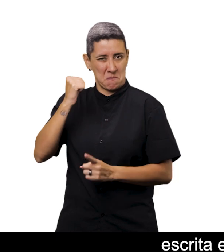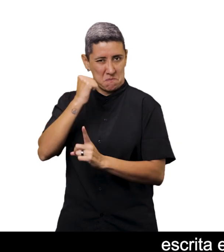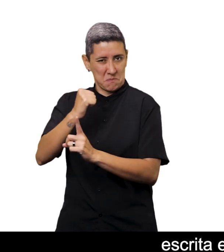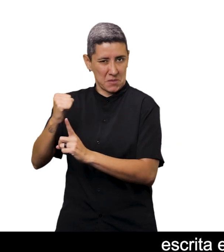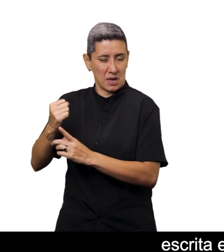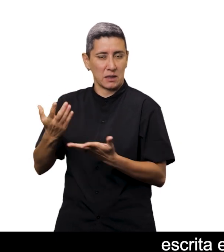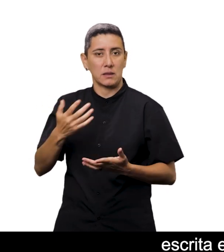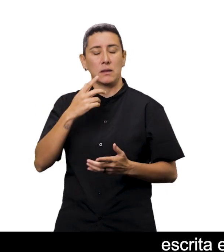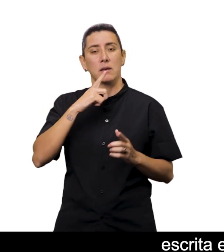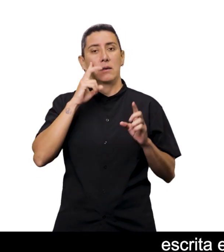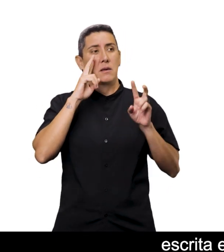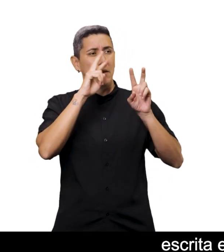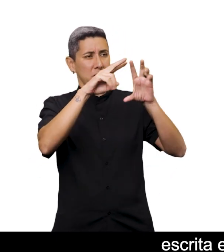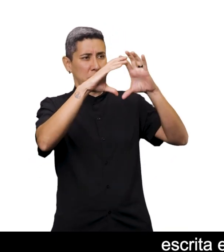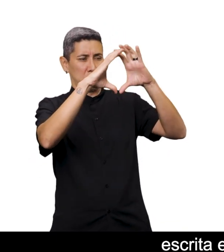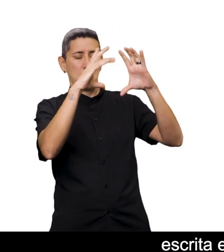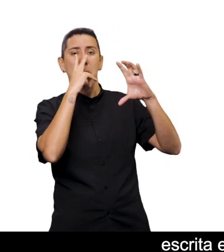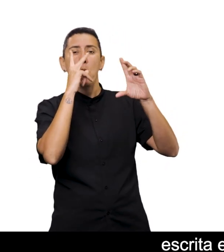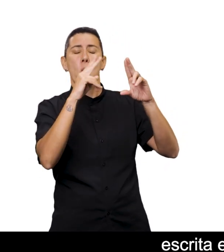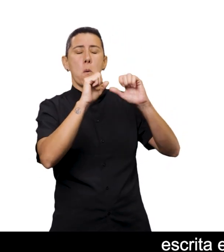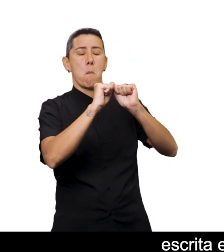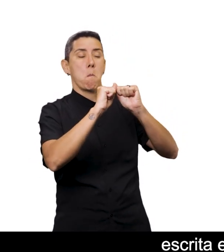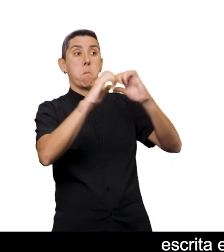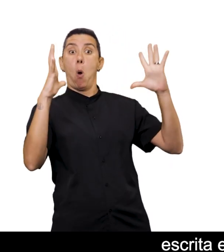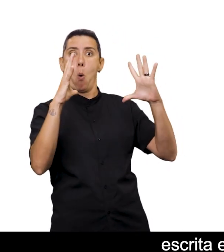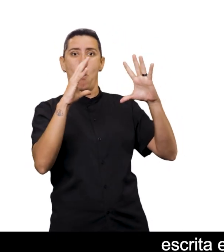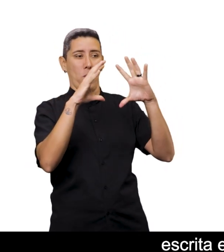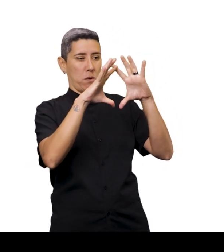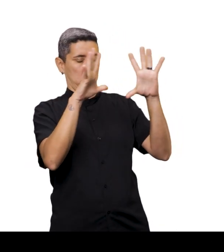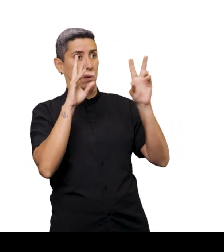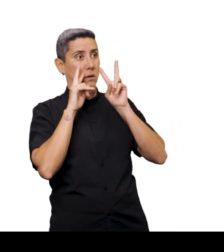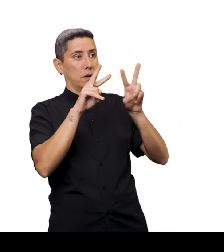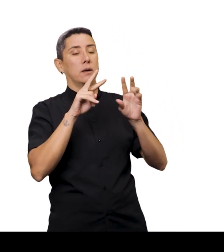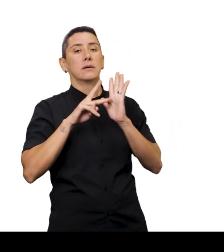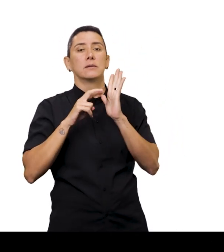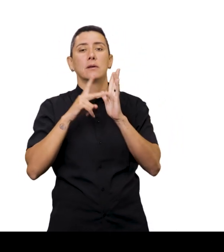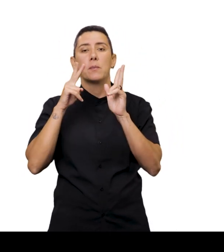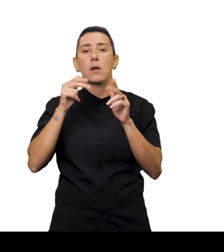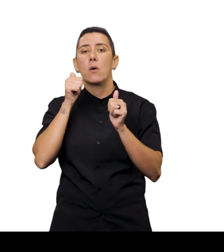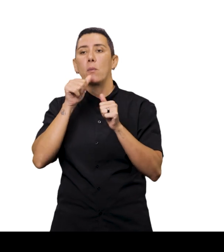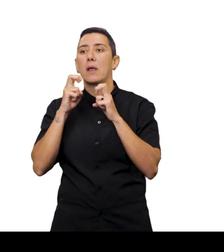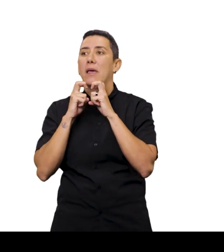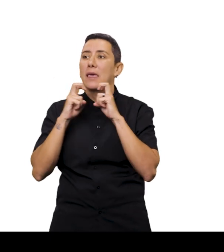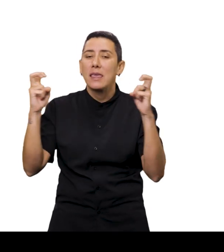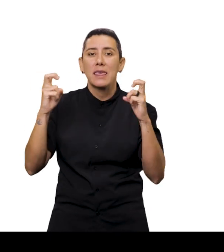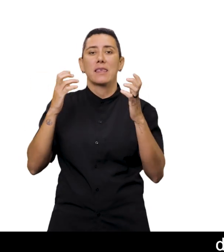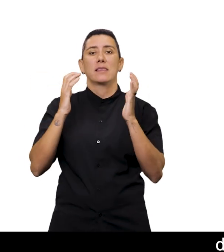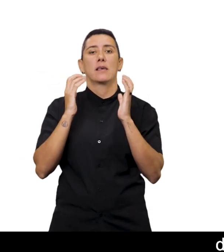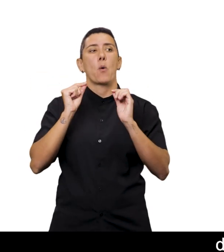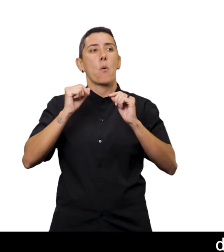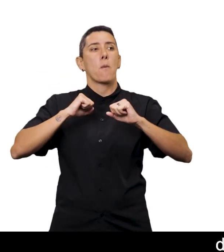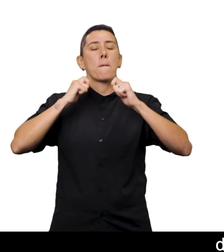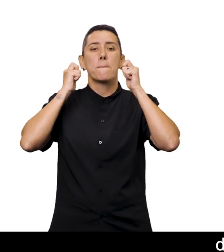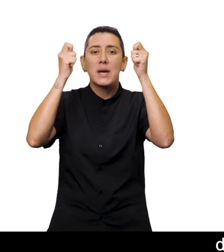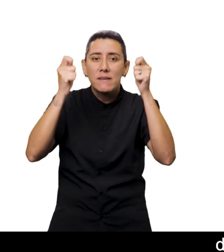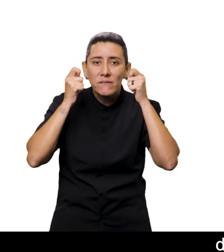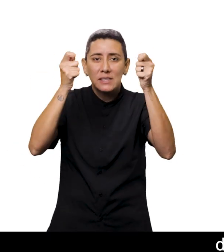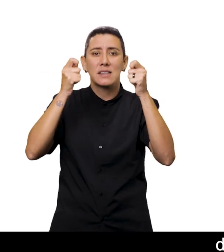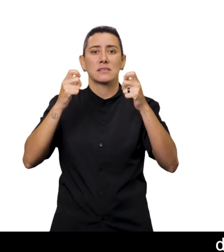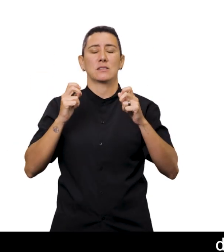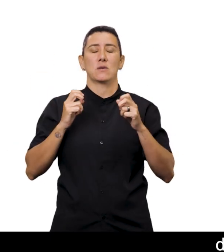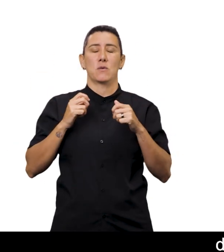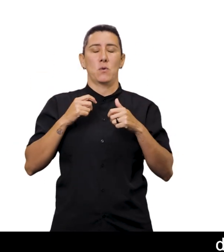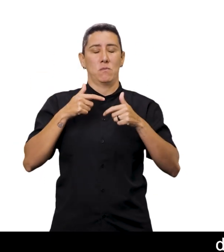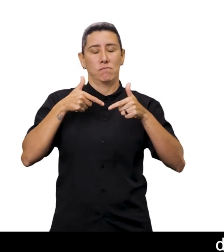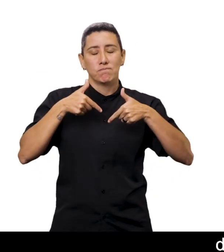em letras garrafais vermelhas dentro de um balão explosivo, evocasse a intensidade dos gritos das palavras de ordem